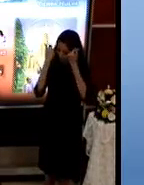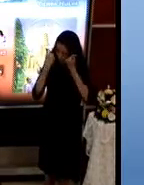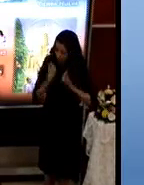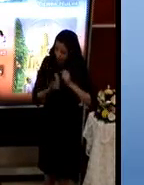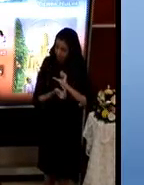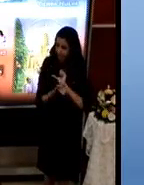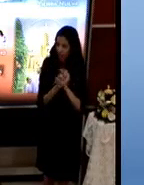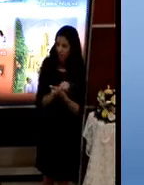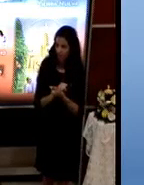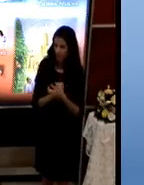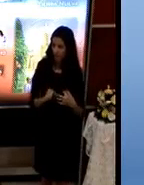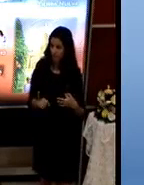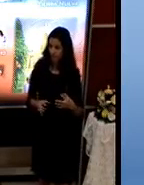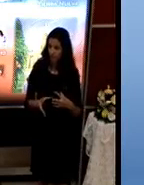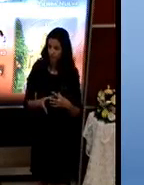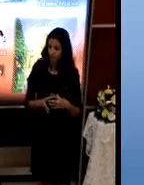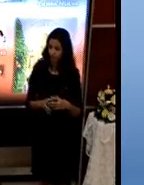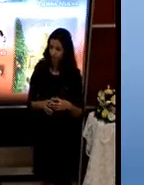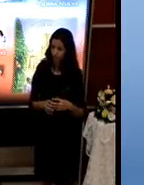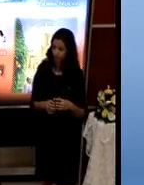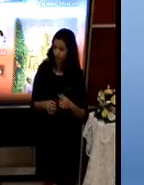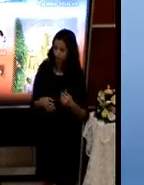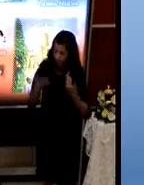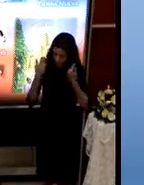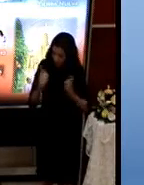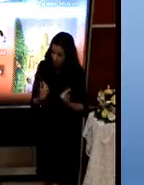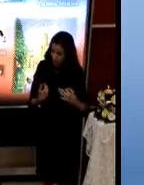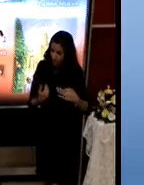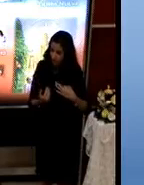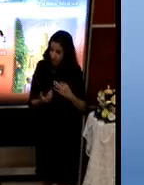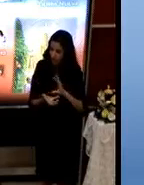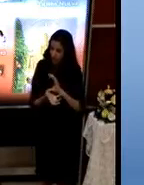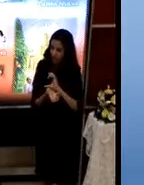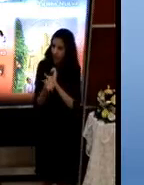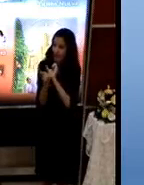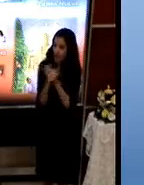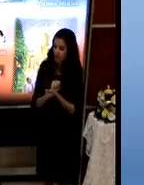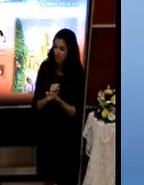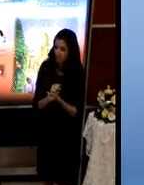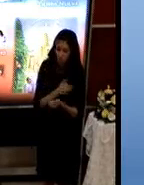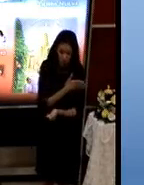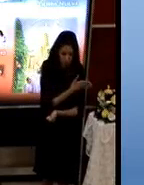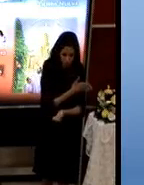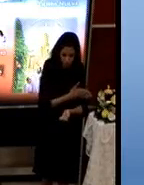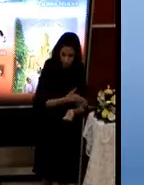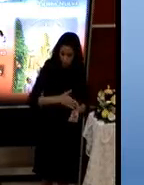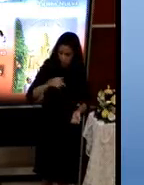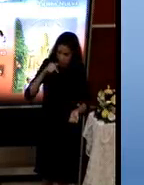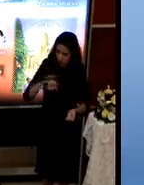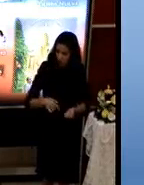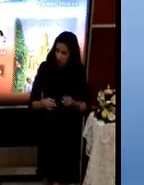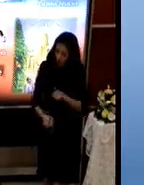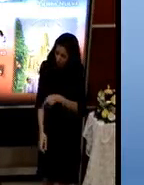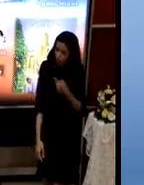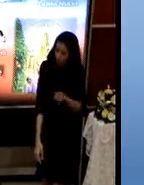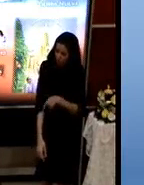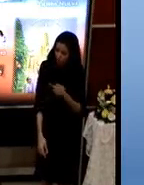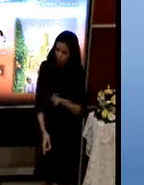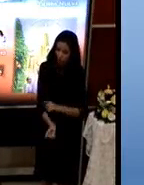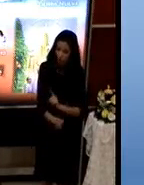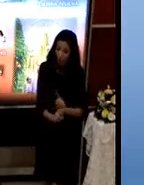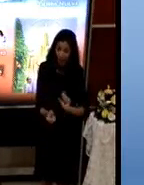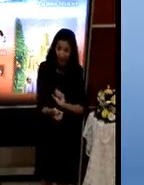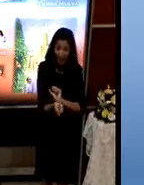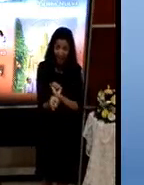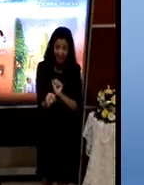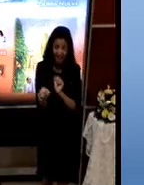que haber un cambio de comportamiento. Todo lo que venías haciendo hasta aquí, ahora no lo vas a hacer.